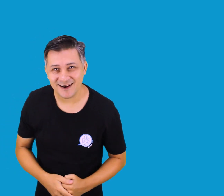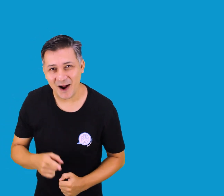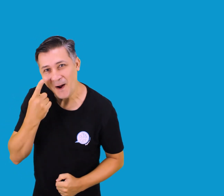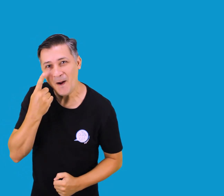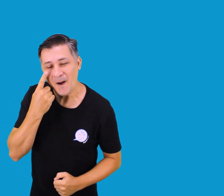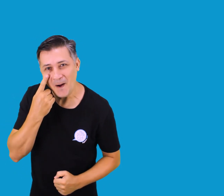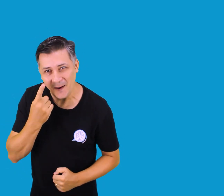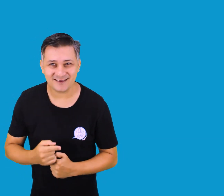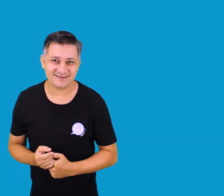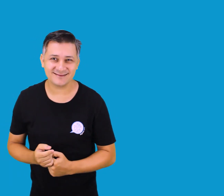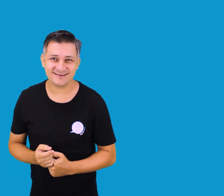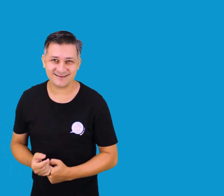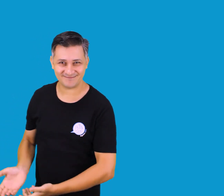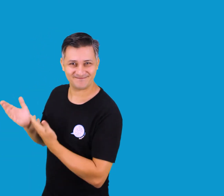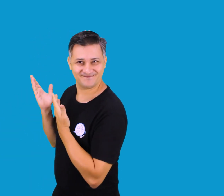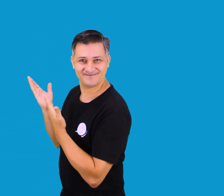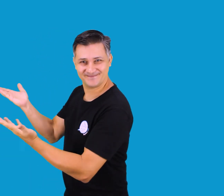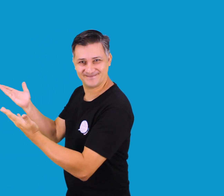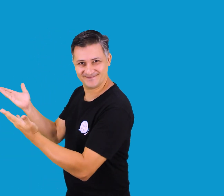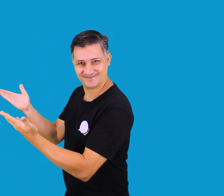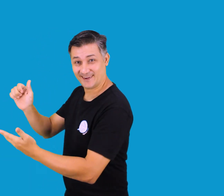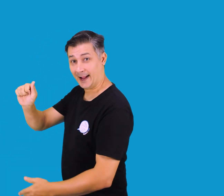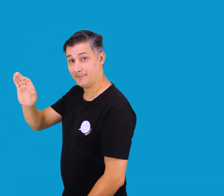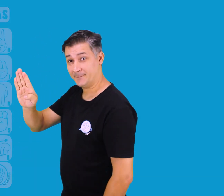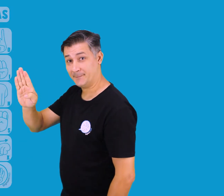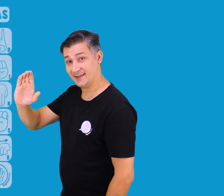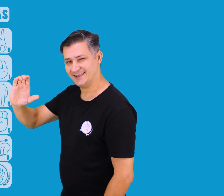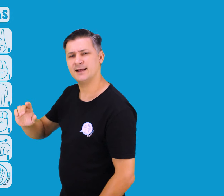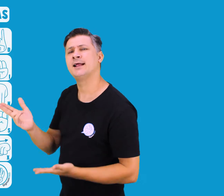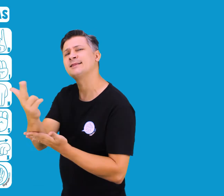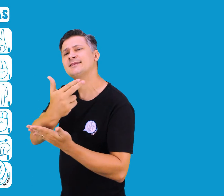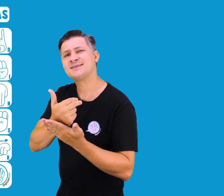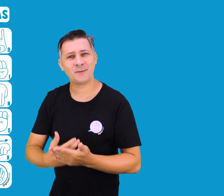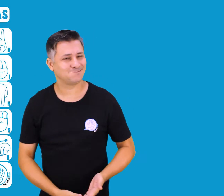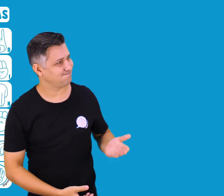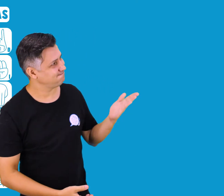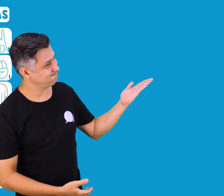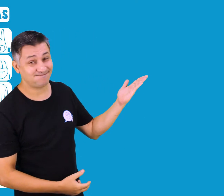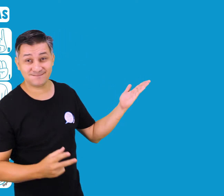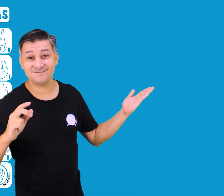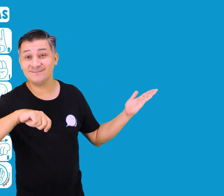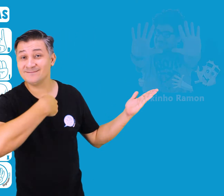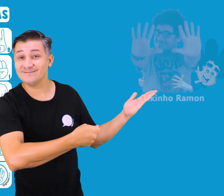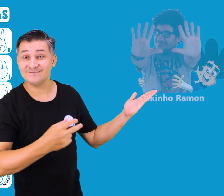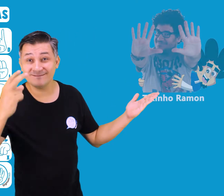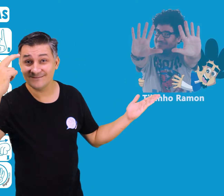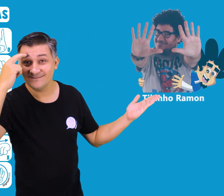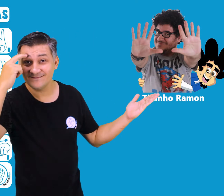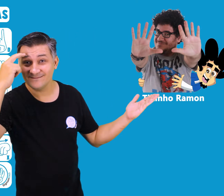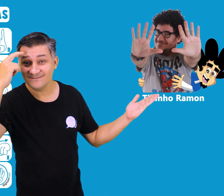sinais. Aproveitamos também para apresentar esse alfabeto na imagem criada e gentilmente cedida por Tiquinho